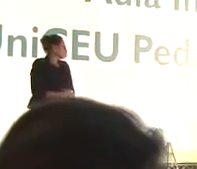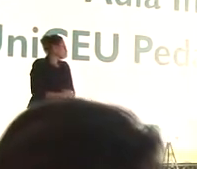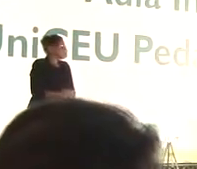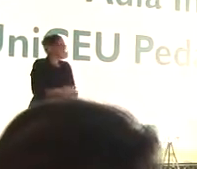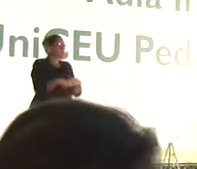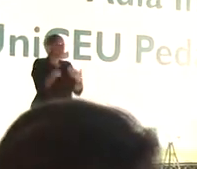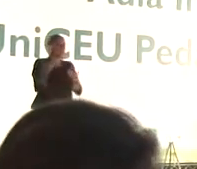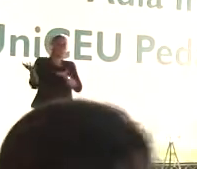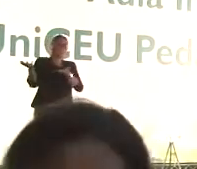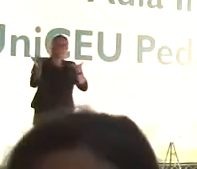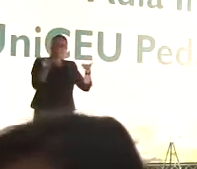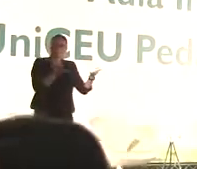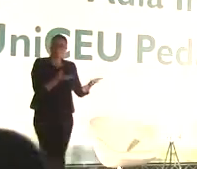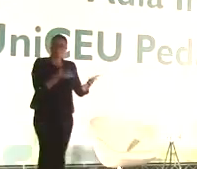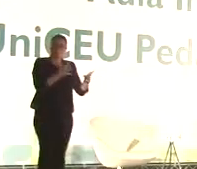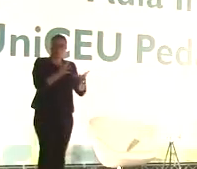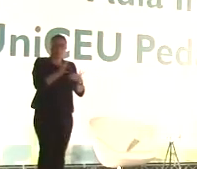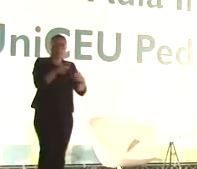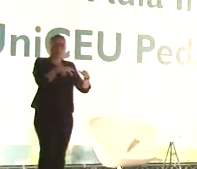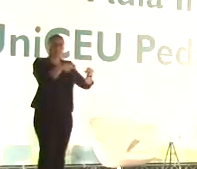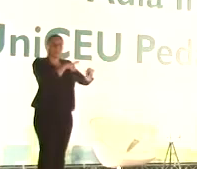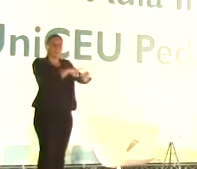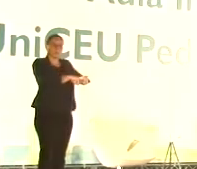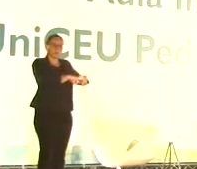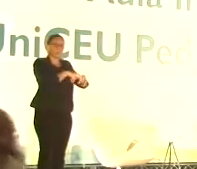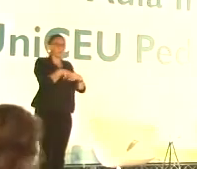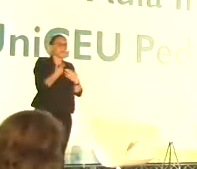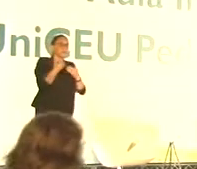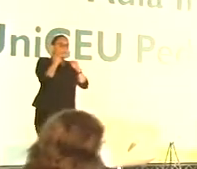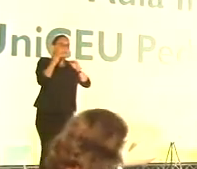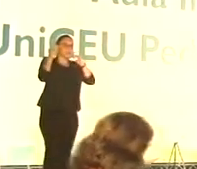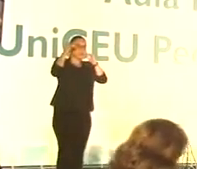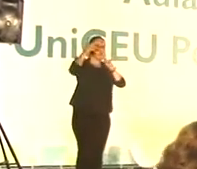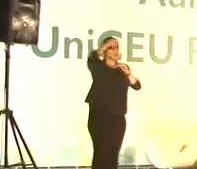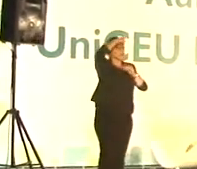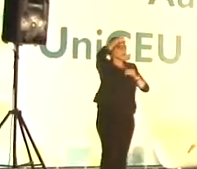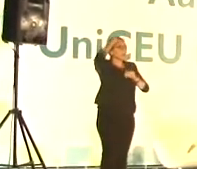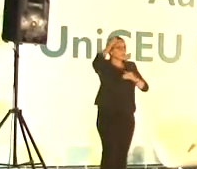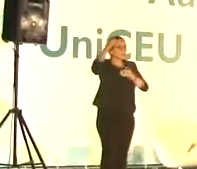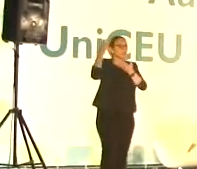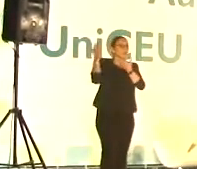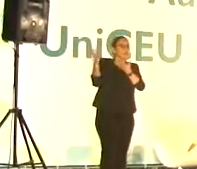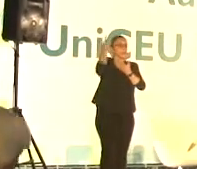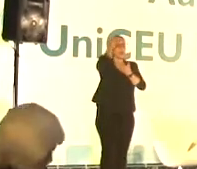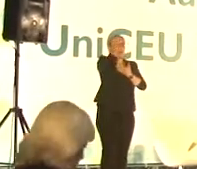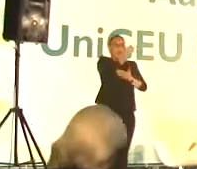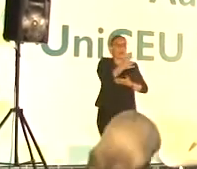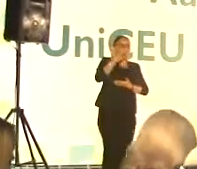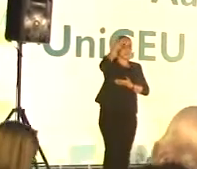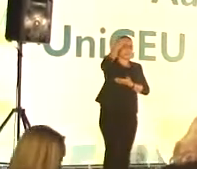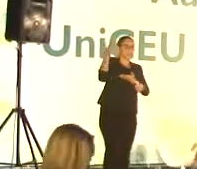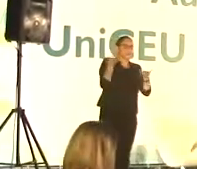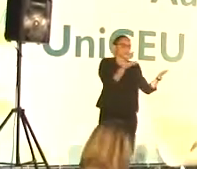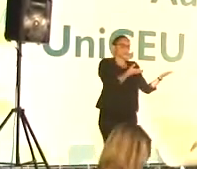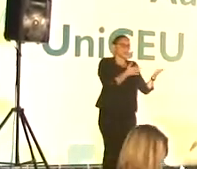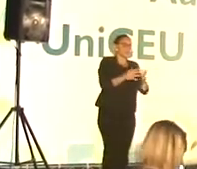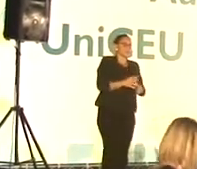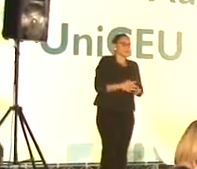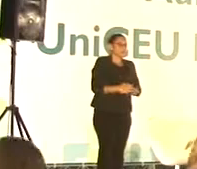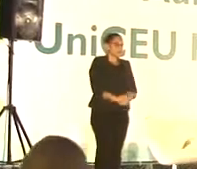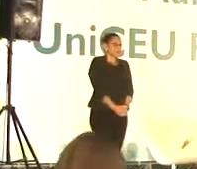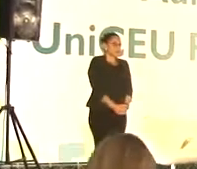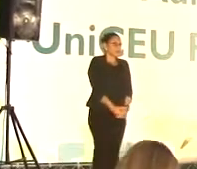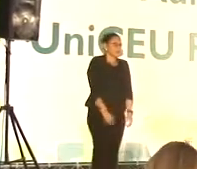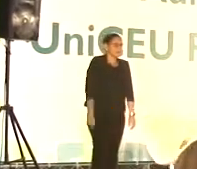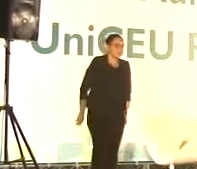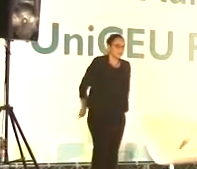Neste momento, convidamos ao palco o excelentíssimo senhor prefeito de São Paulo, Fernando Haddad.